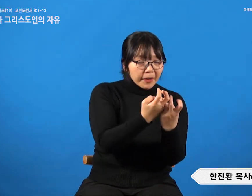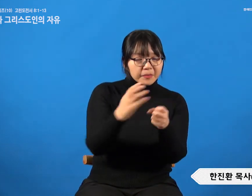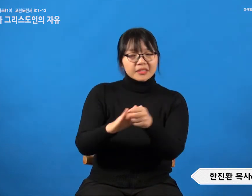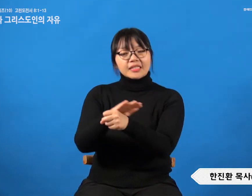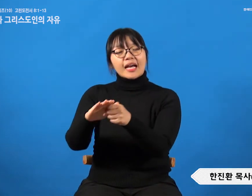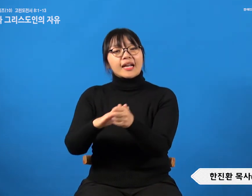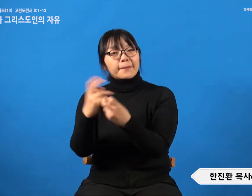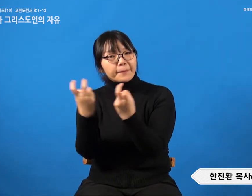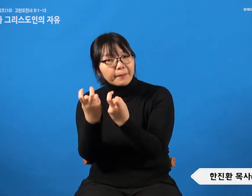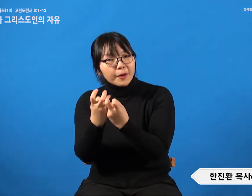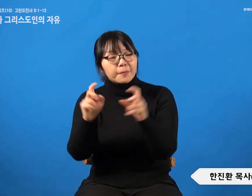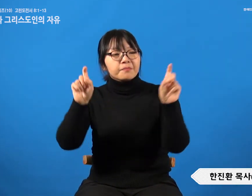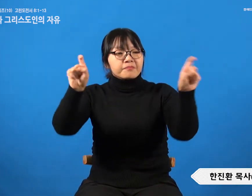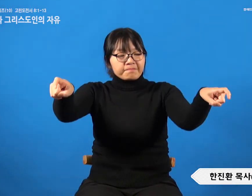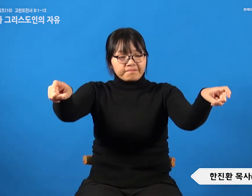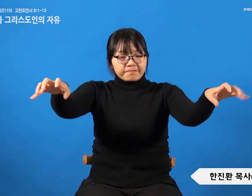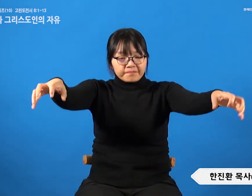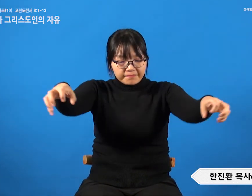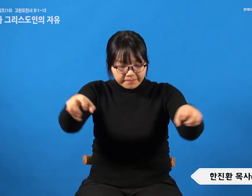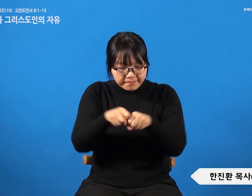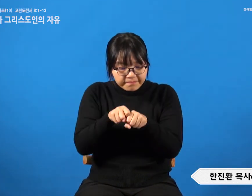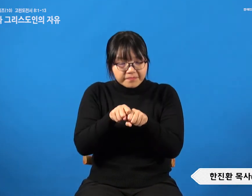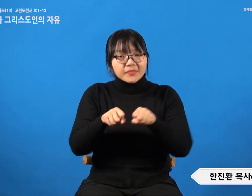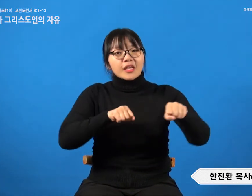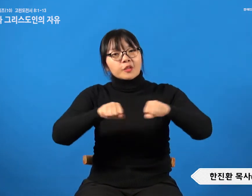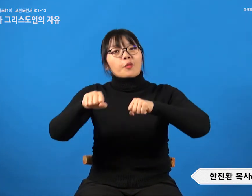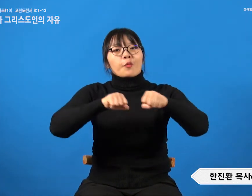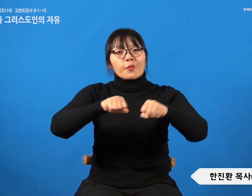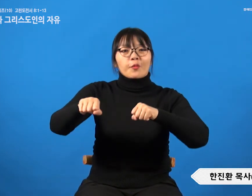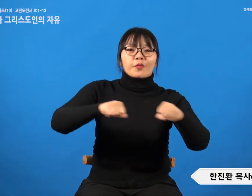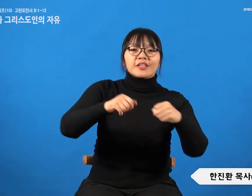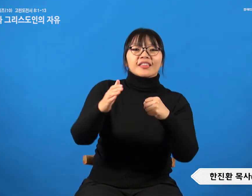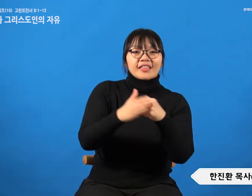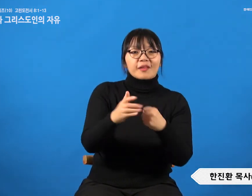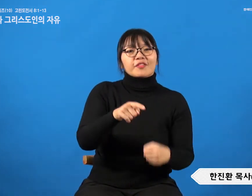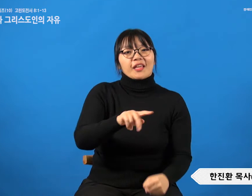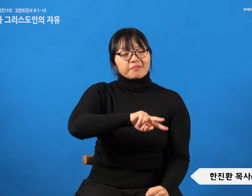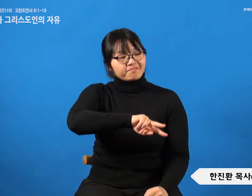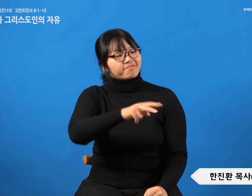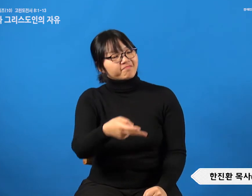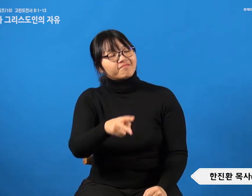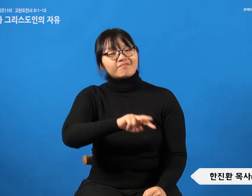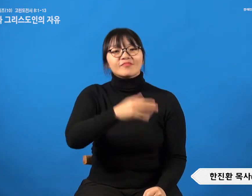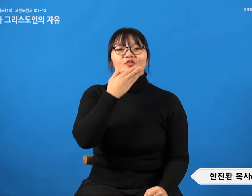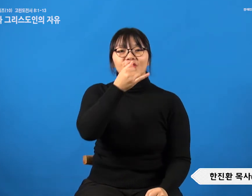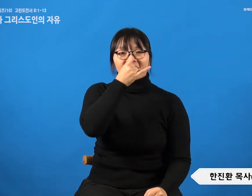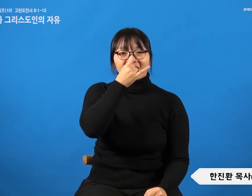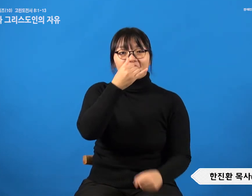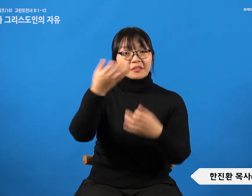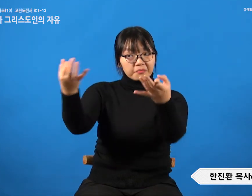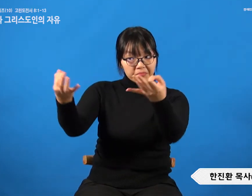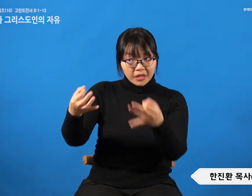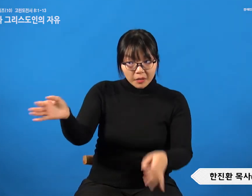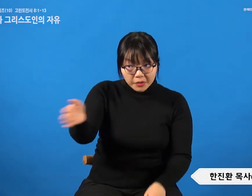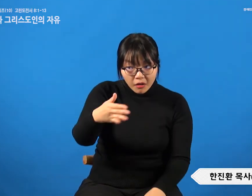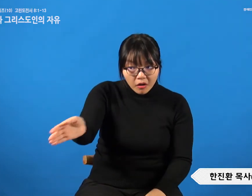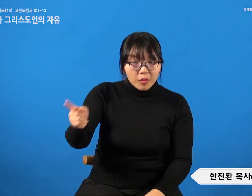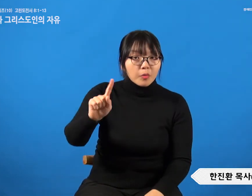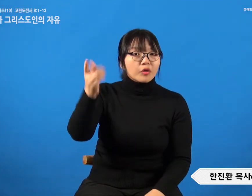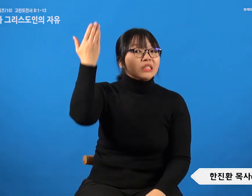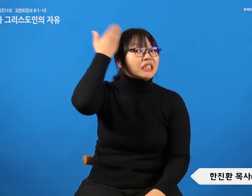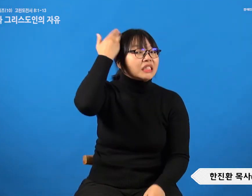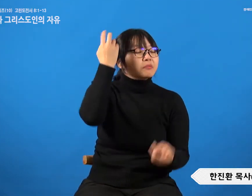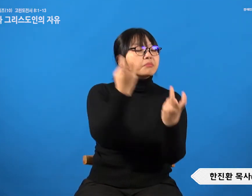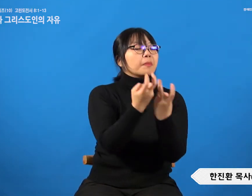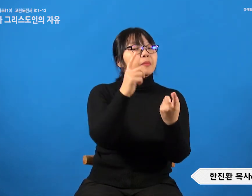사랑의 원리, 두 가지를 다 가지고 행동하기 때문에 그런 것입니다. 아무도 안 볼 때는 지식의